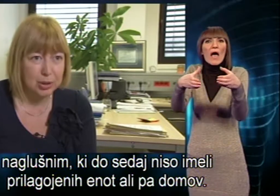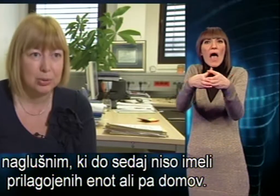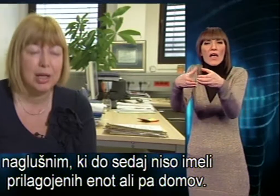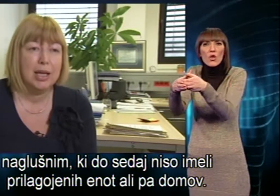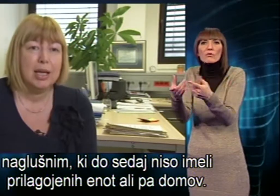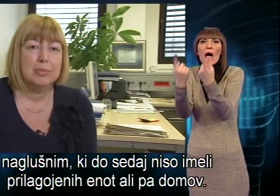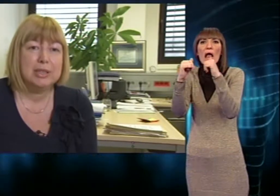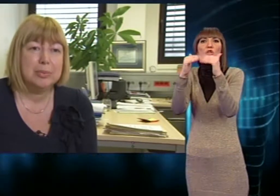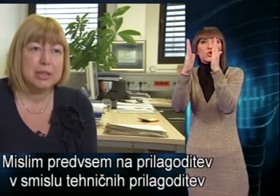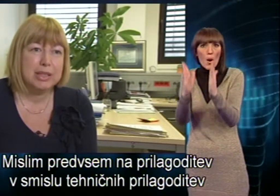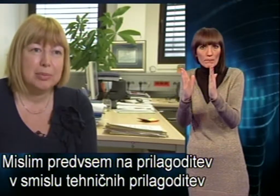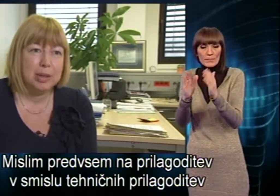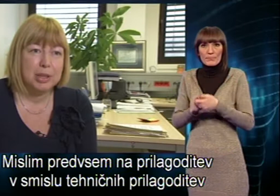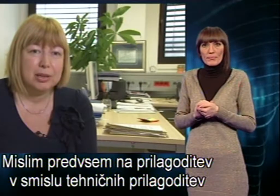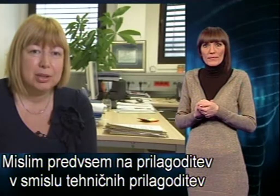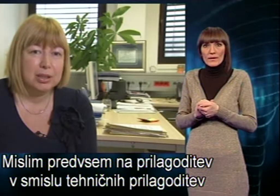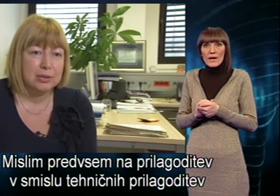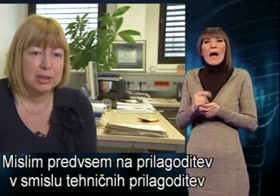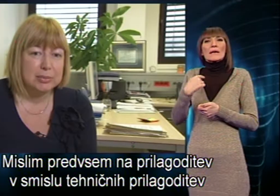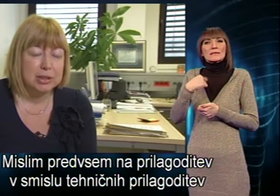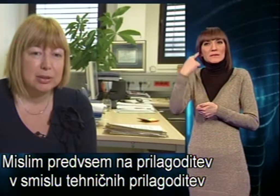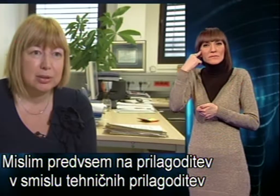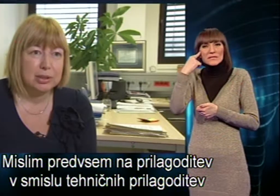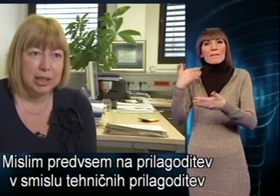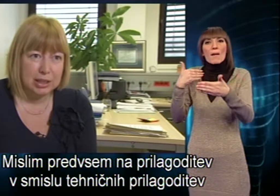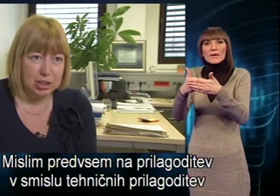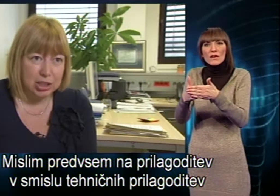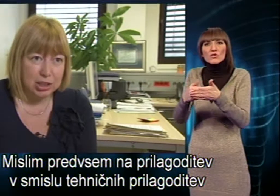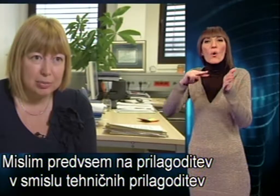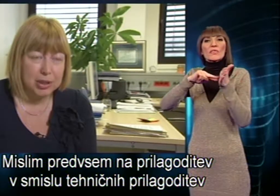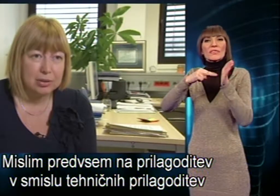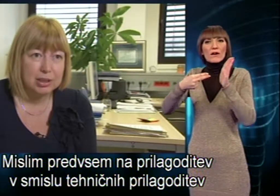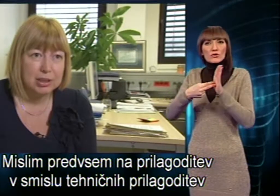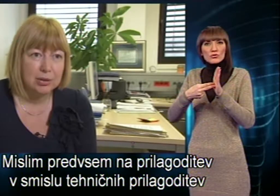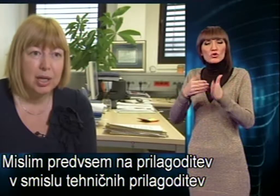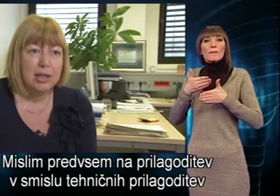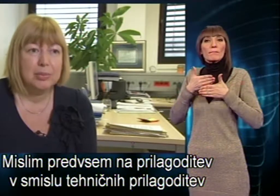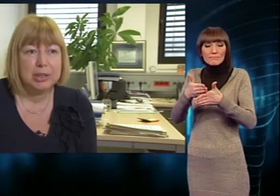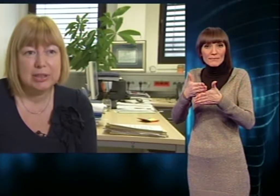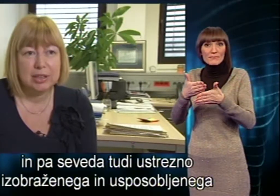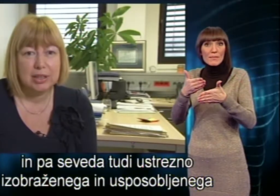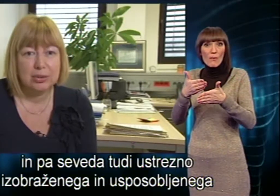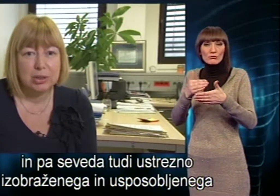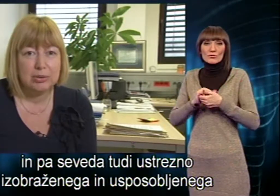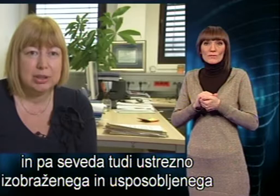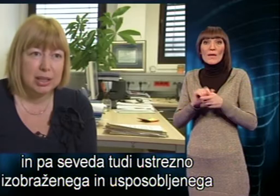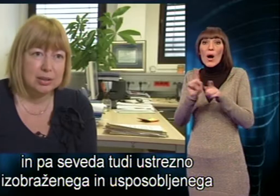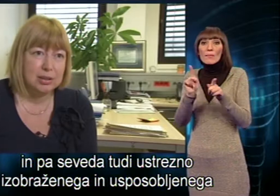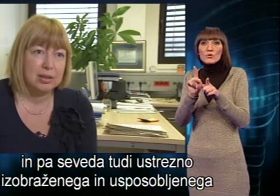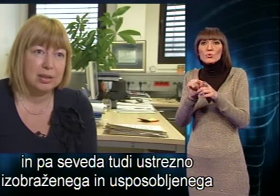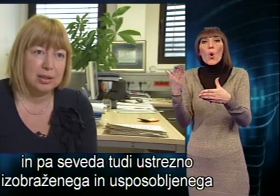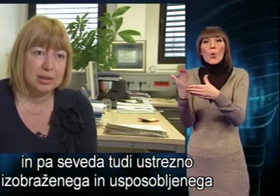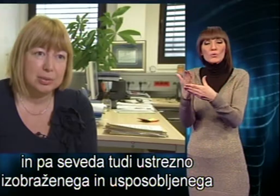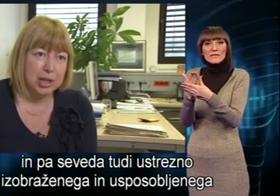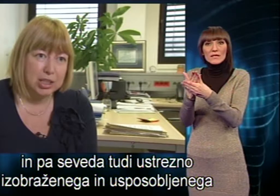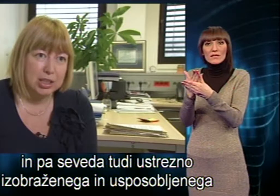pa domov. Mislim predvsem na prilagoditev v smislu tehničnih prilagoditev in pa seveda tudi